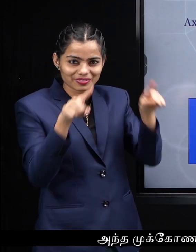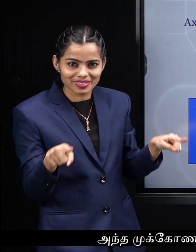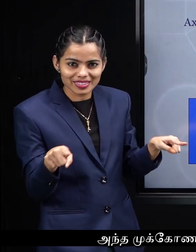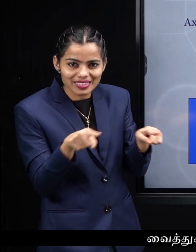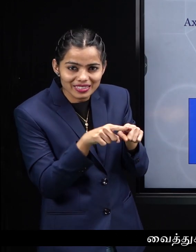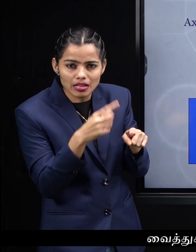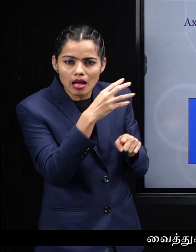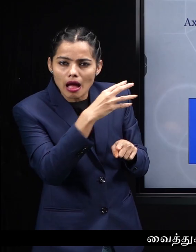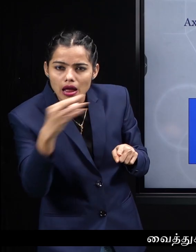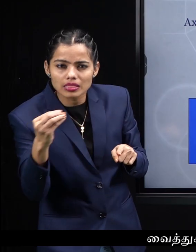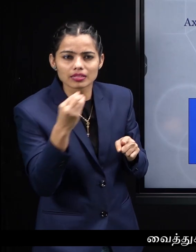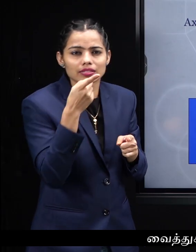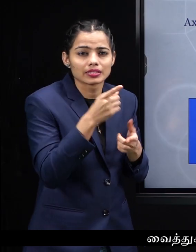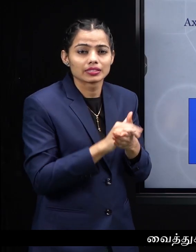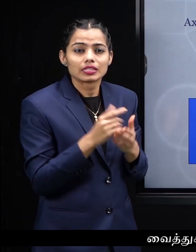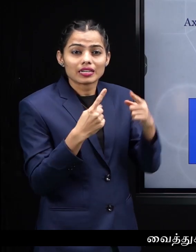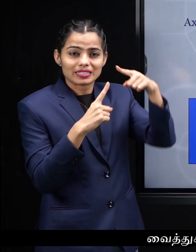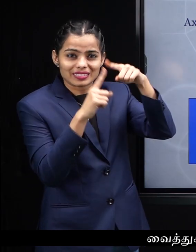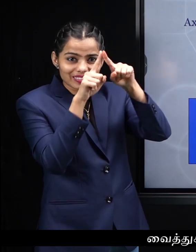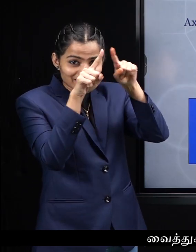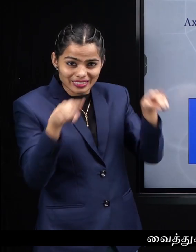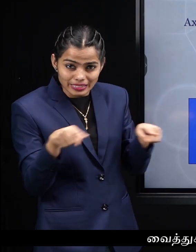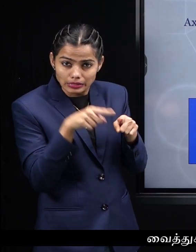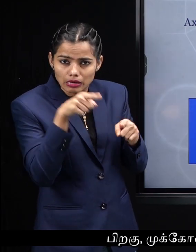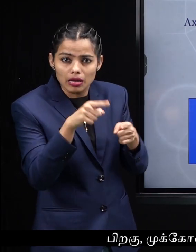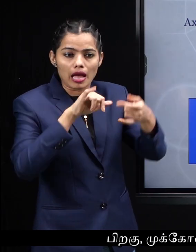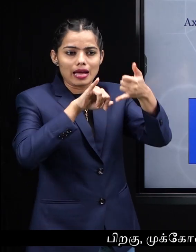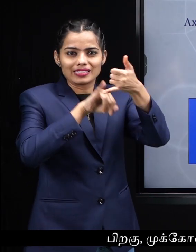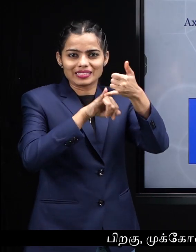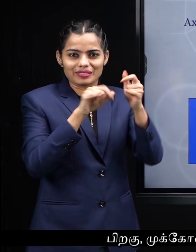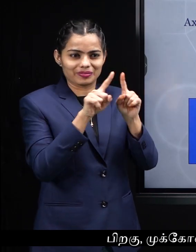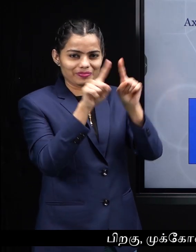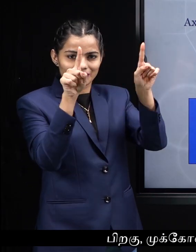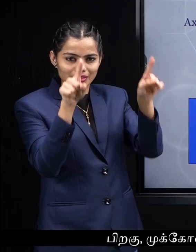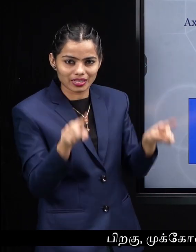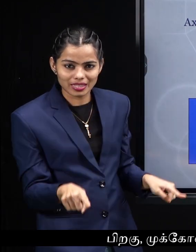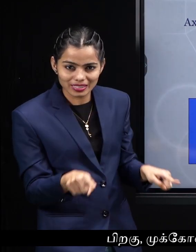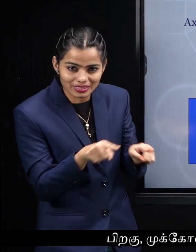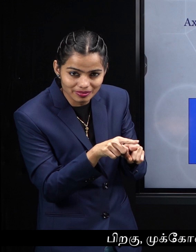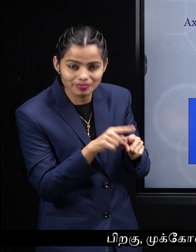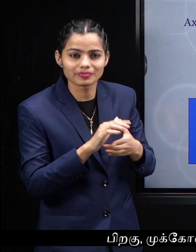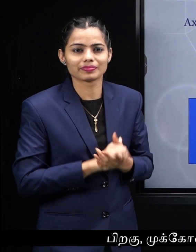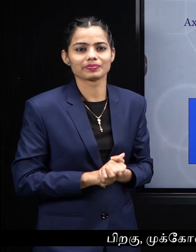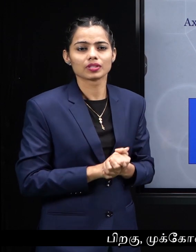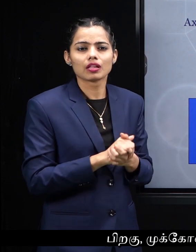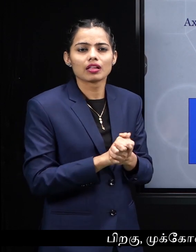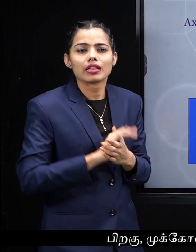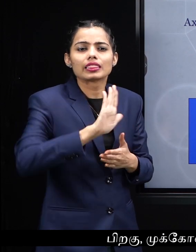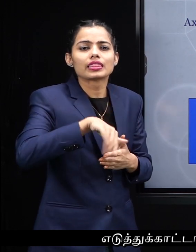என்றும் வைத்துக்கொள்வோம். முதல் கோட்பாட்டை பயன்படுத்திய பிறகு முக்கோணத்தின் பரப்பளவு மற்றும் சதுரம் சமம் என்று சொல்லலாம். எடுத்துக்காட்டாக,